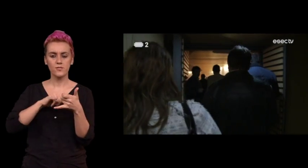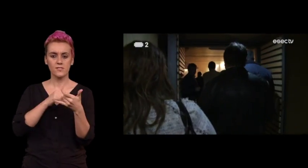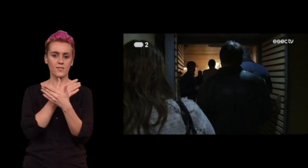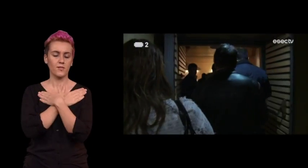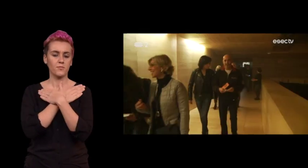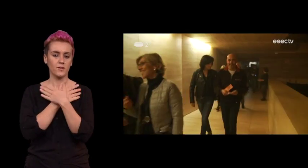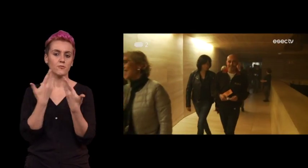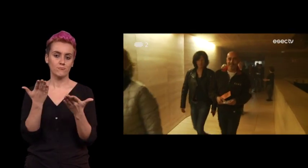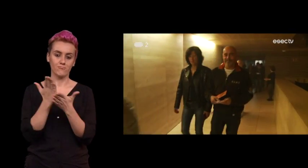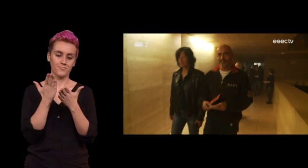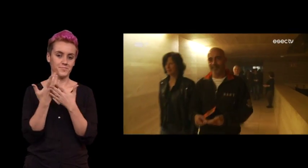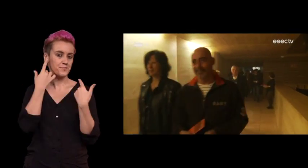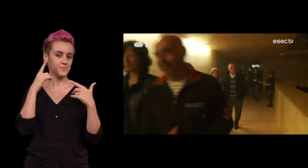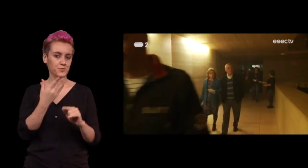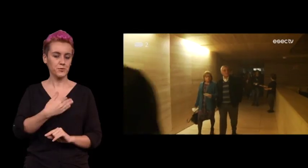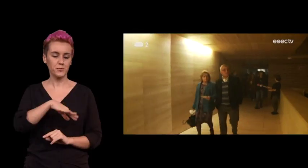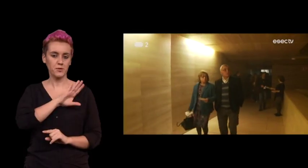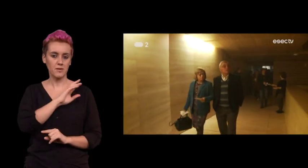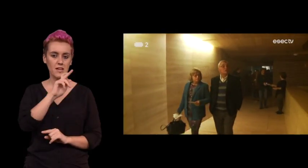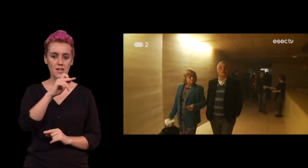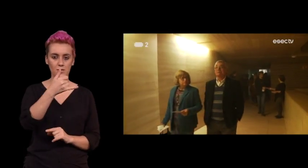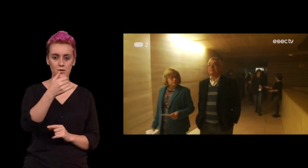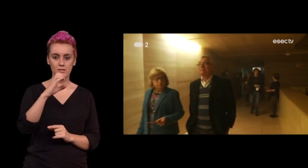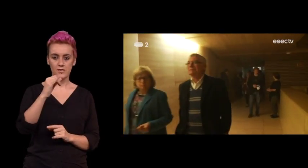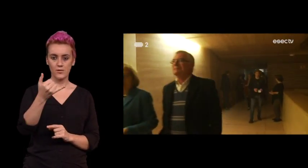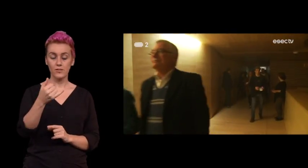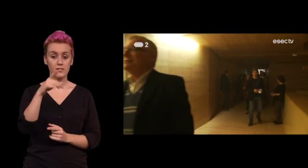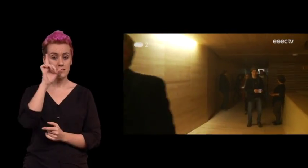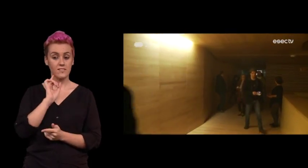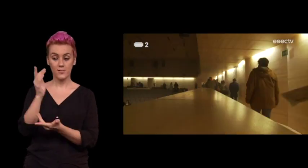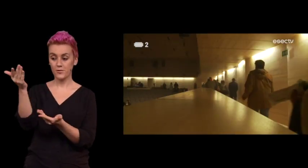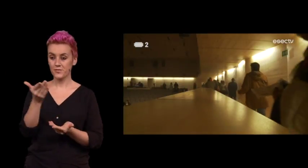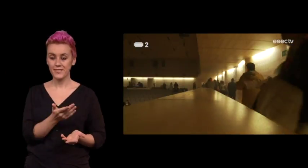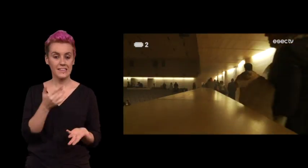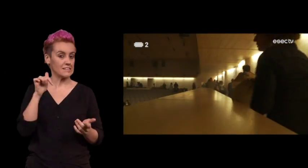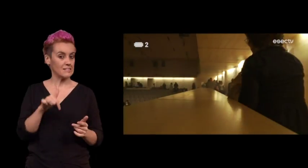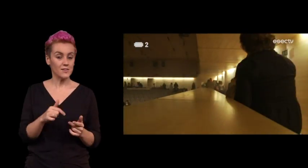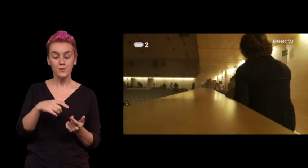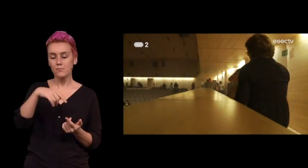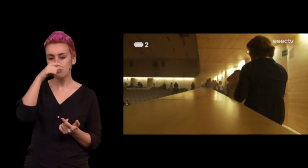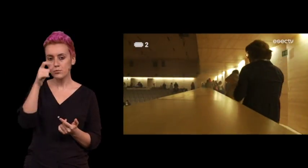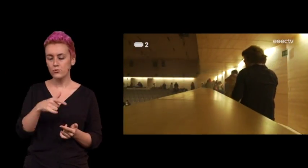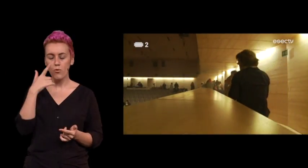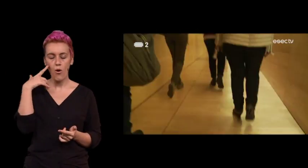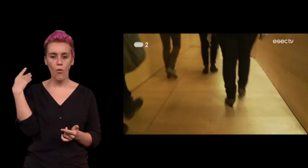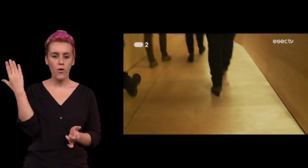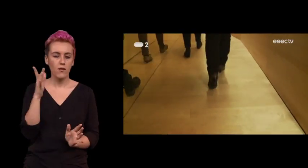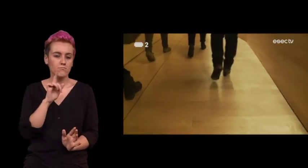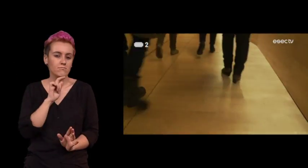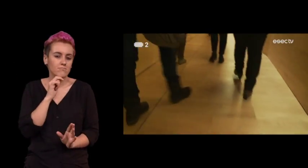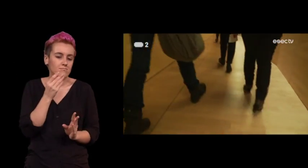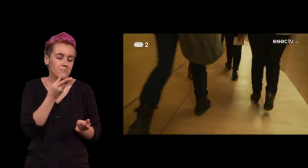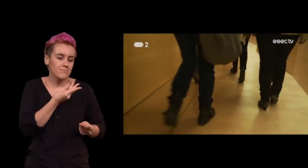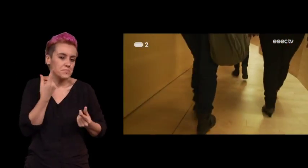A2C2, Associação de Amigos do Conservatório de Coimbra. A convidada desta noite é uma das personalidades